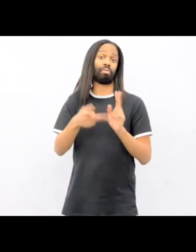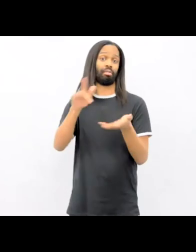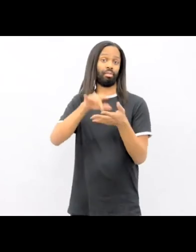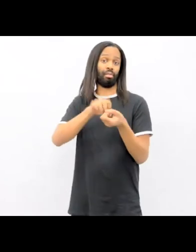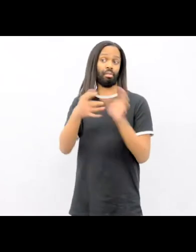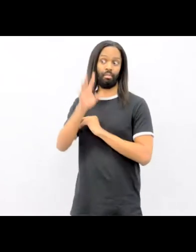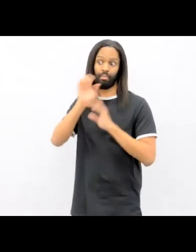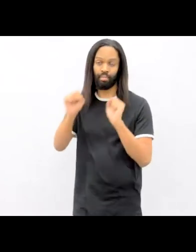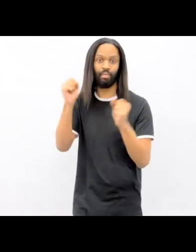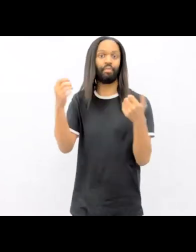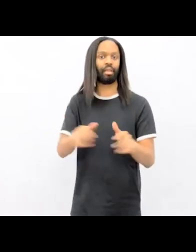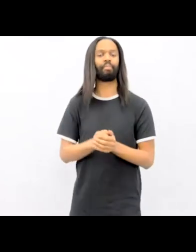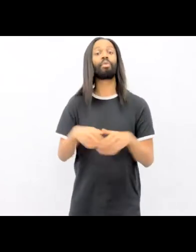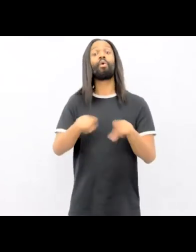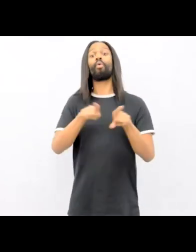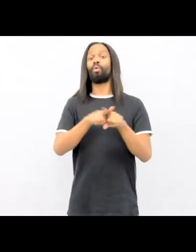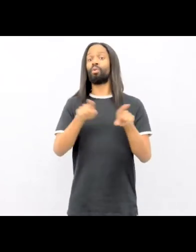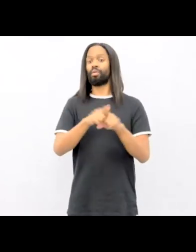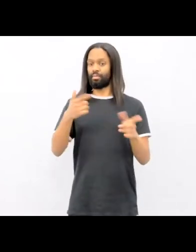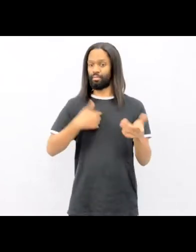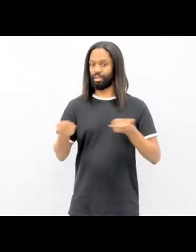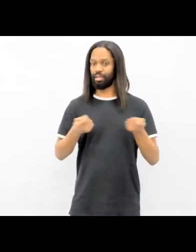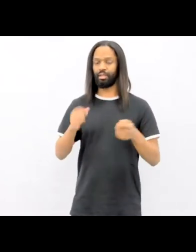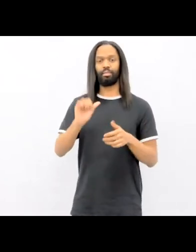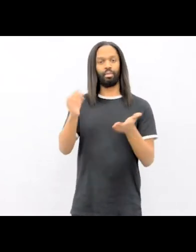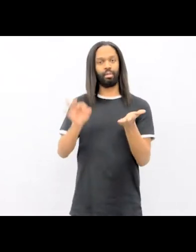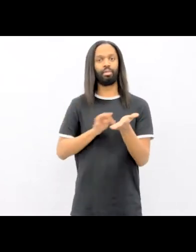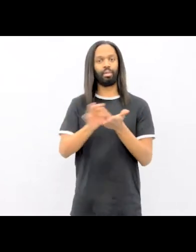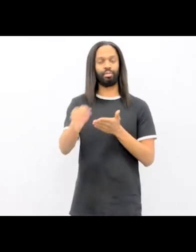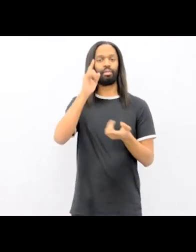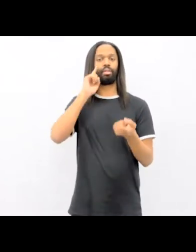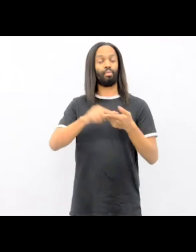vont être lancées dans le cadre de cette grande opération.